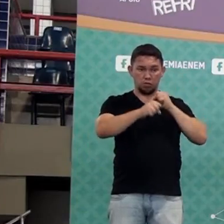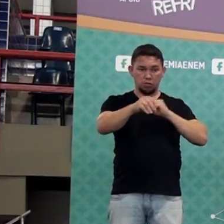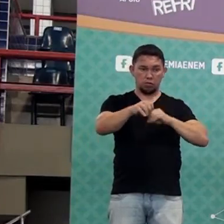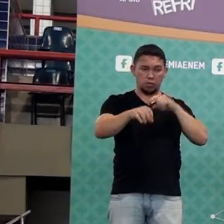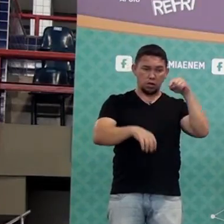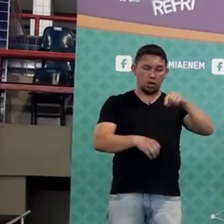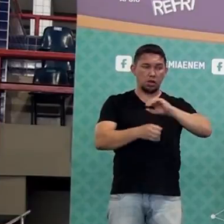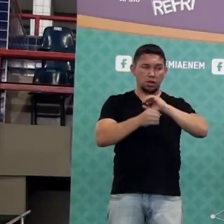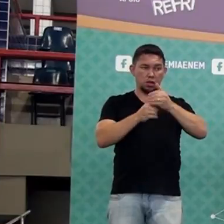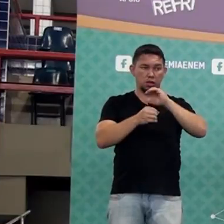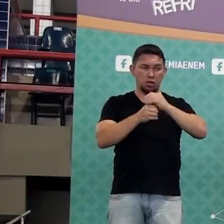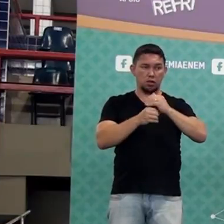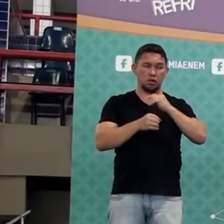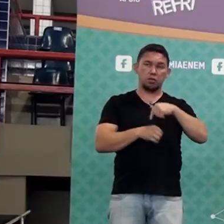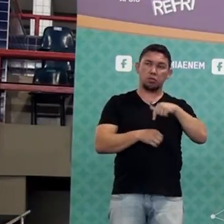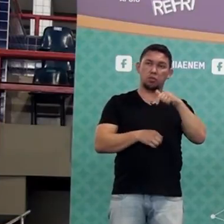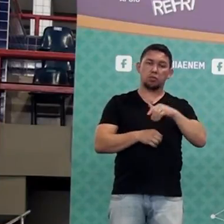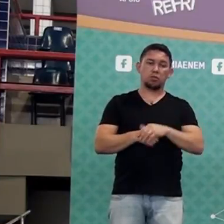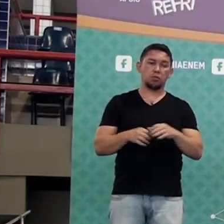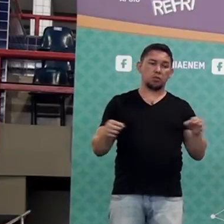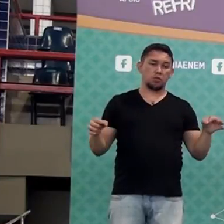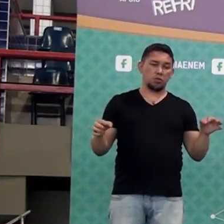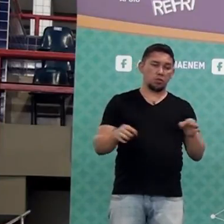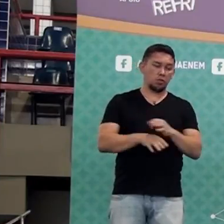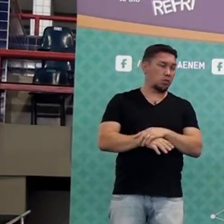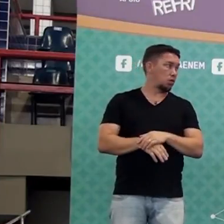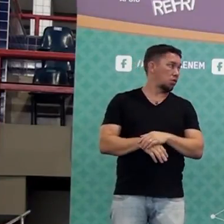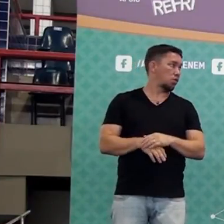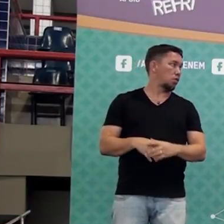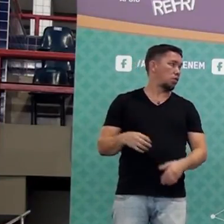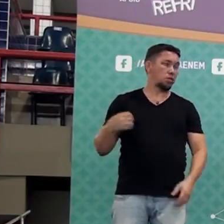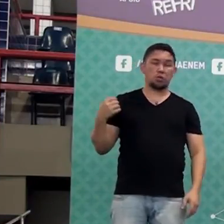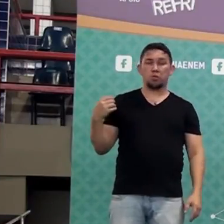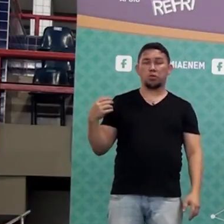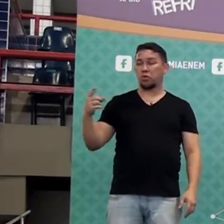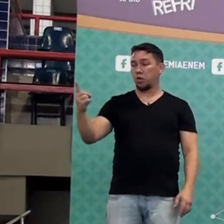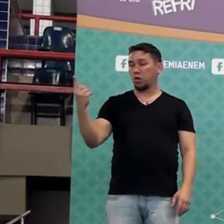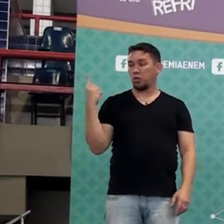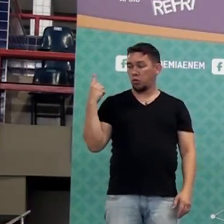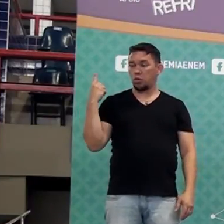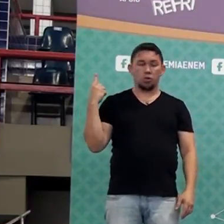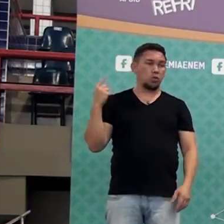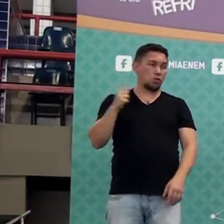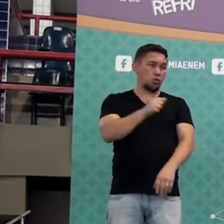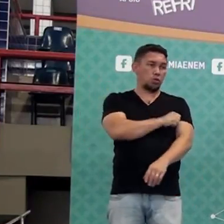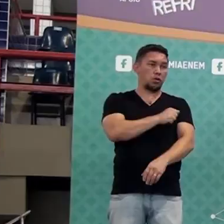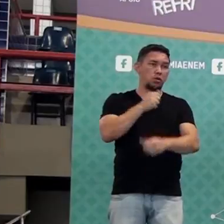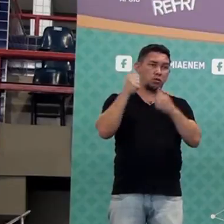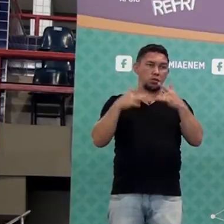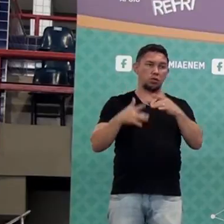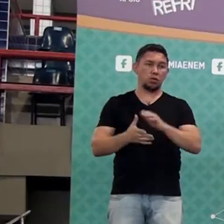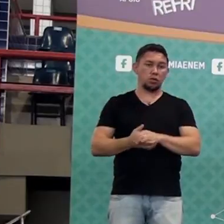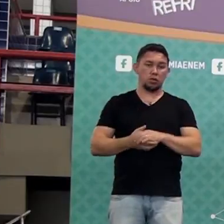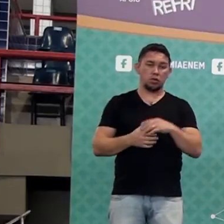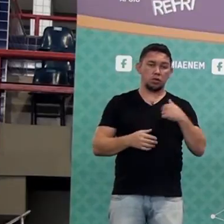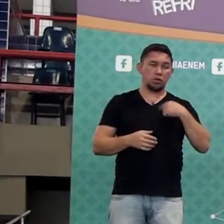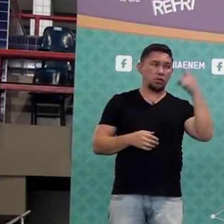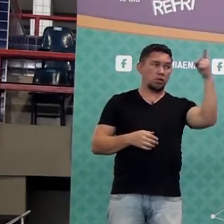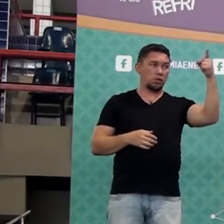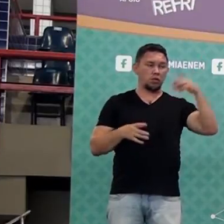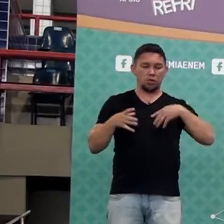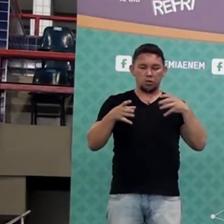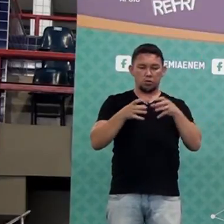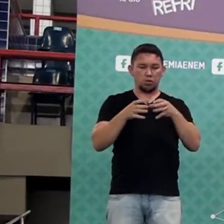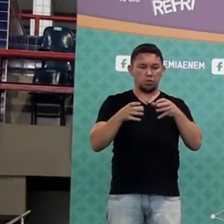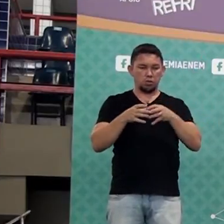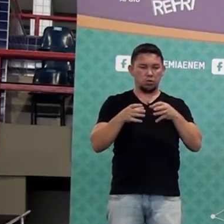no Paulo Sarazate, exatamente aqui, quando eu terminei a aula, um aluno veio conversar comigo. Ele disse, professor, eu sou de uma comunidade de